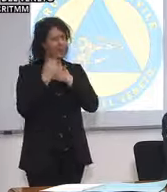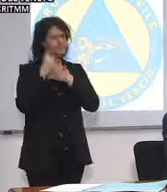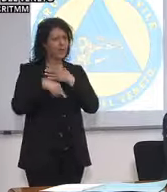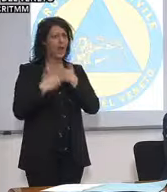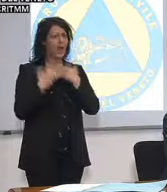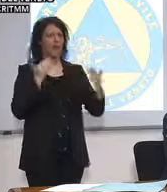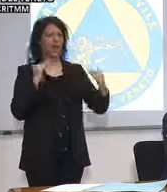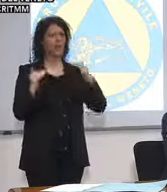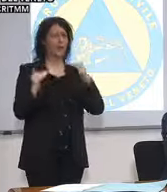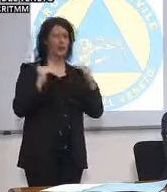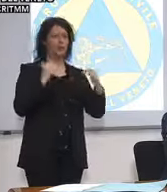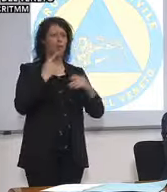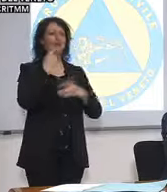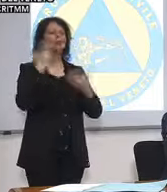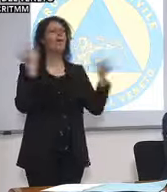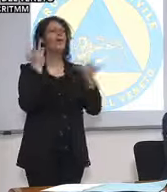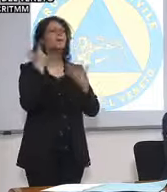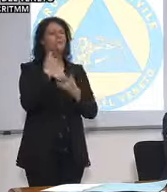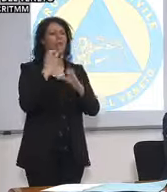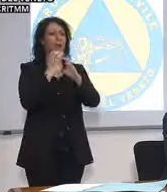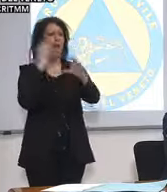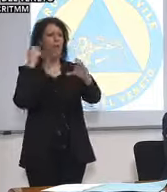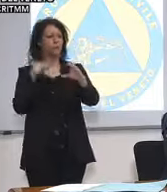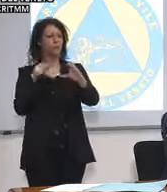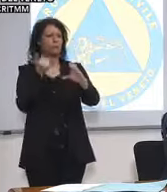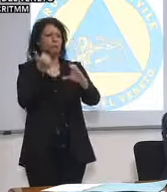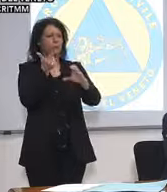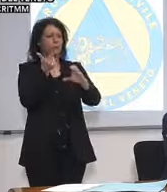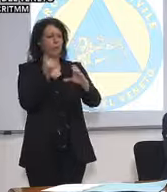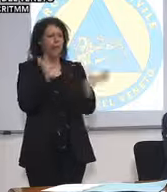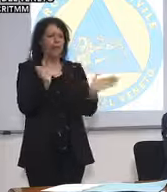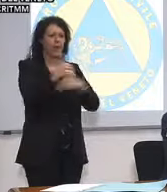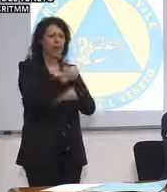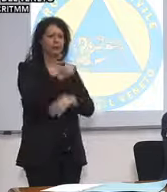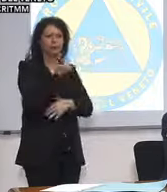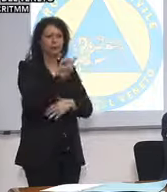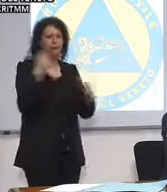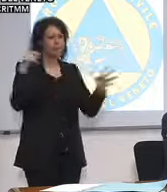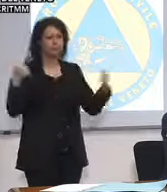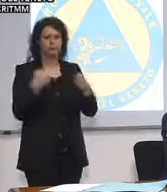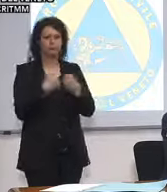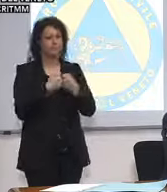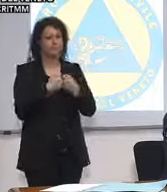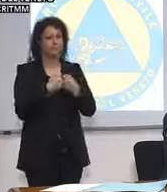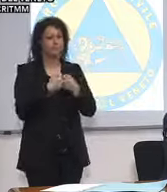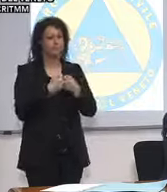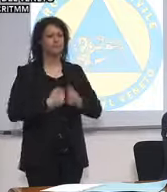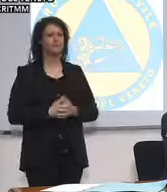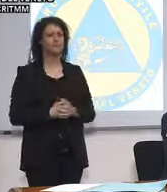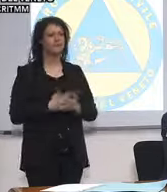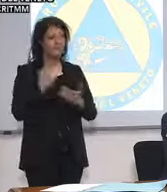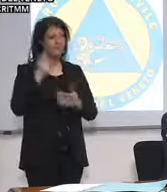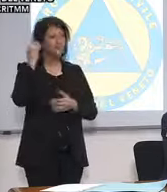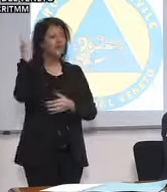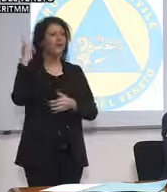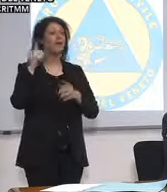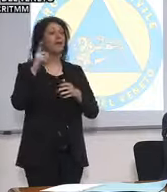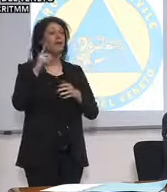vi ho fatto l'esempio dell'autobus piuttosto che di altro, considerate che se passano le norme nazionali i nostri autobus